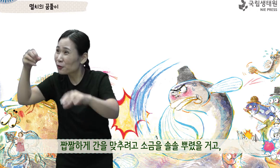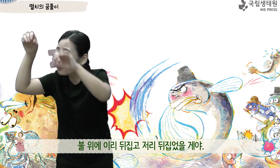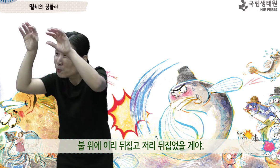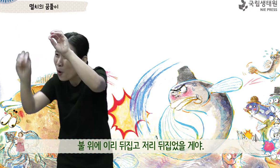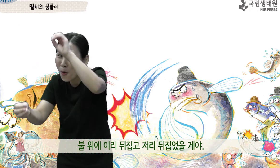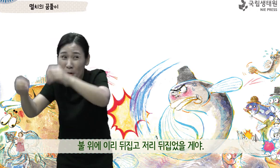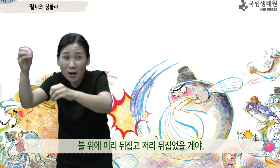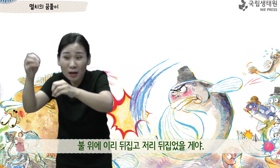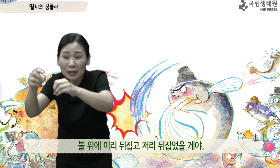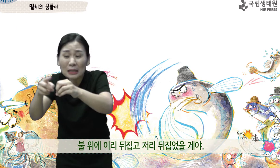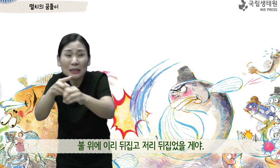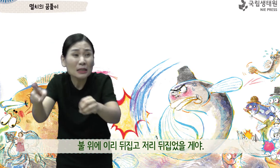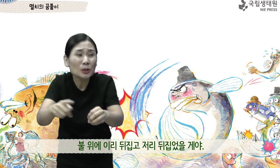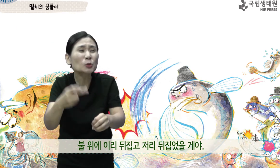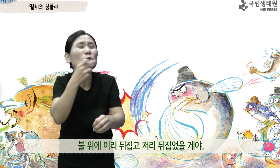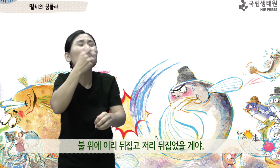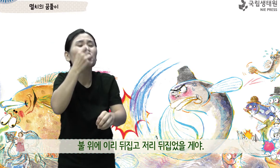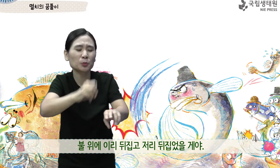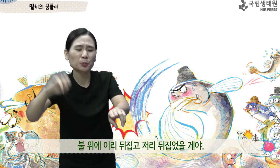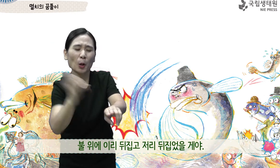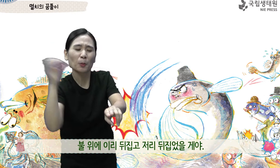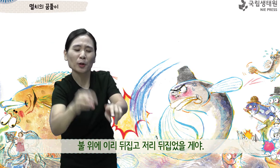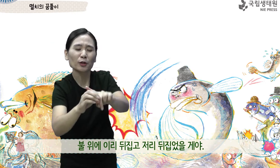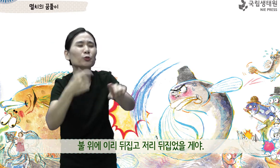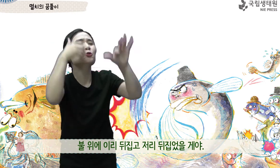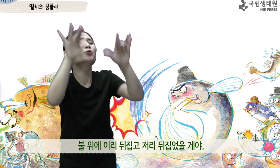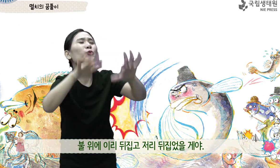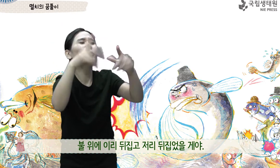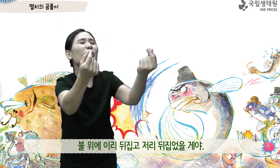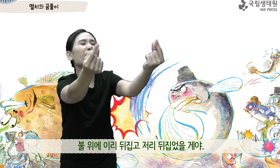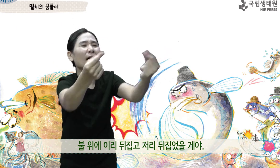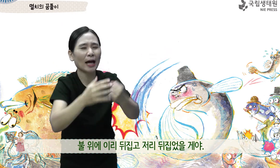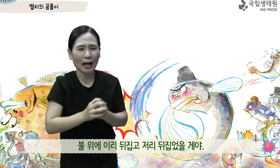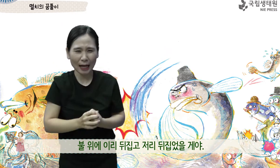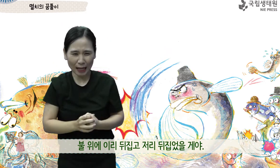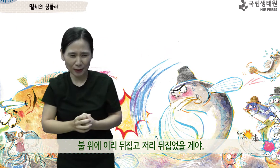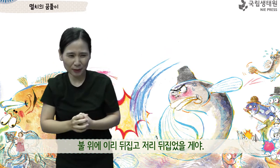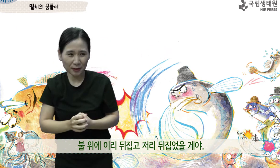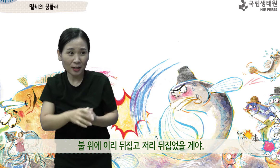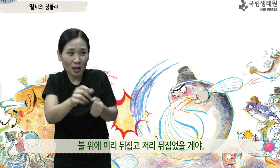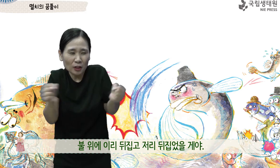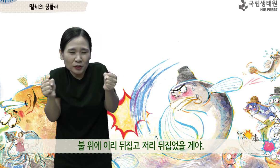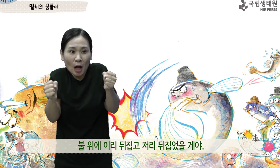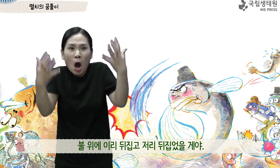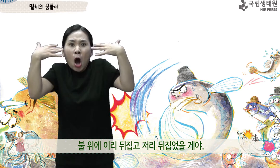불 위에 이리 뒤집고 저리 뒤집었을게요.